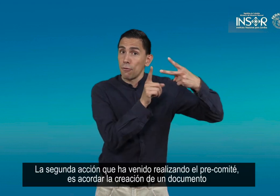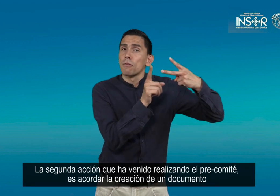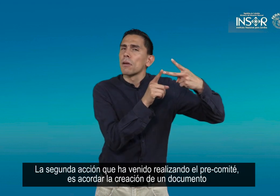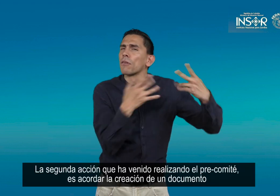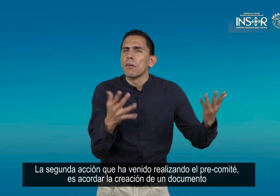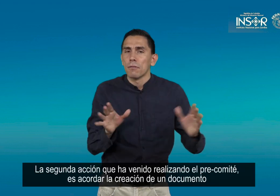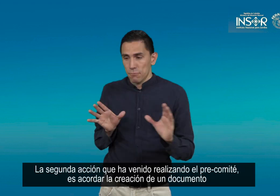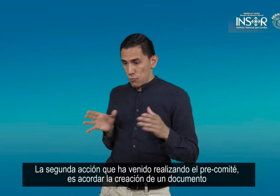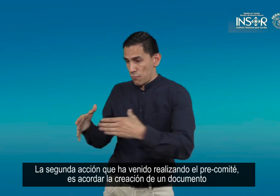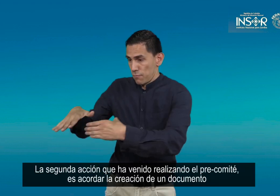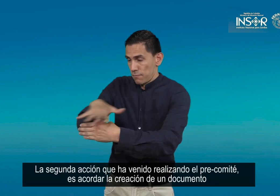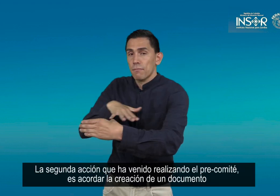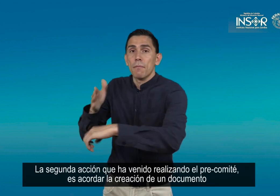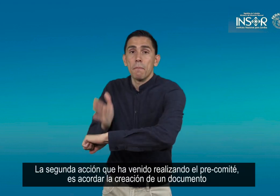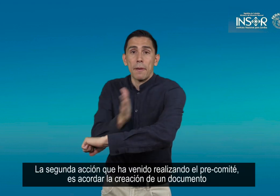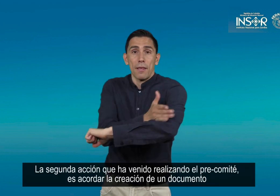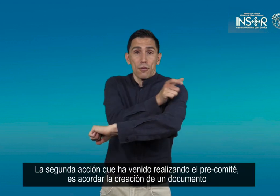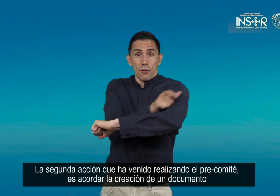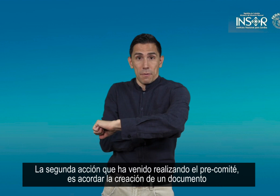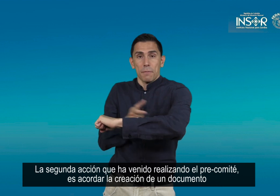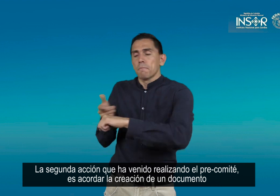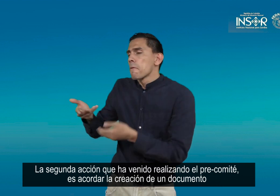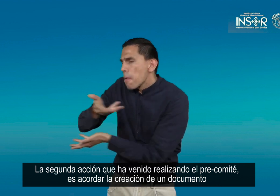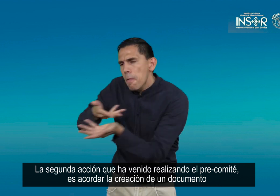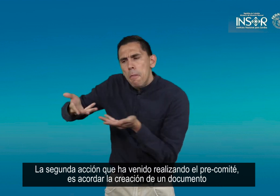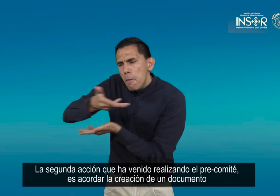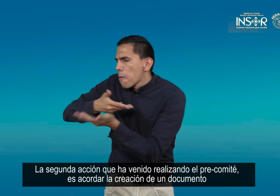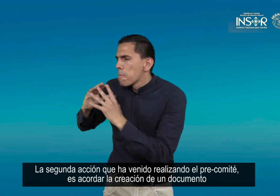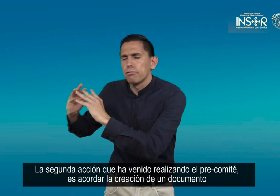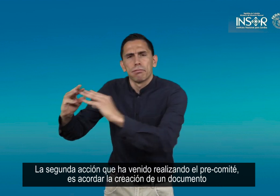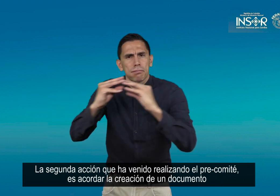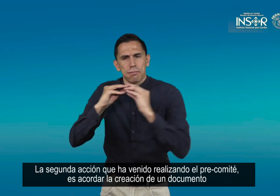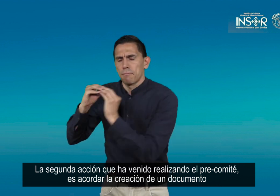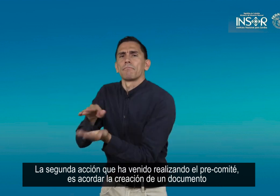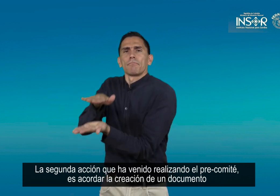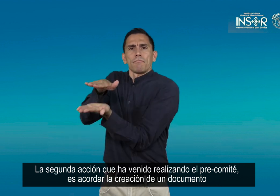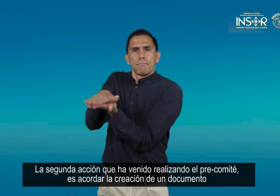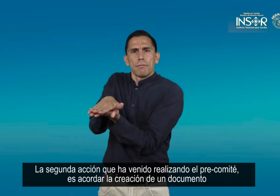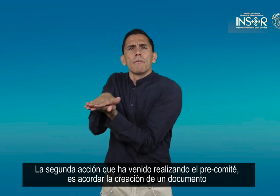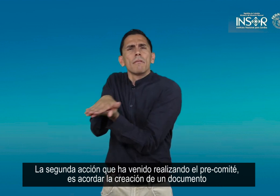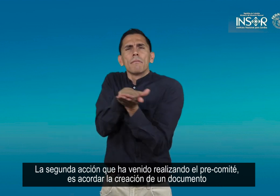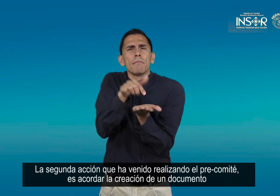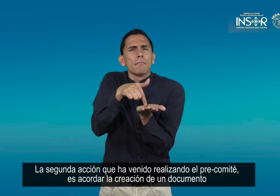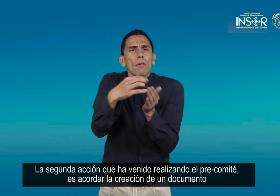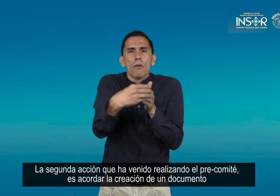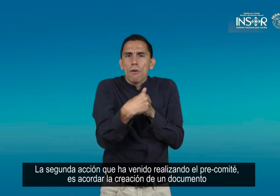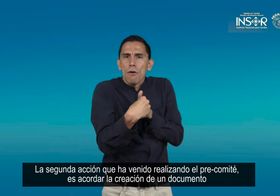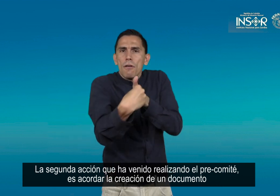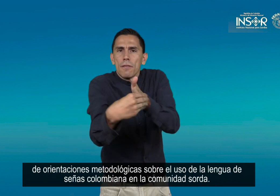La segunda acción que ha venido realizando el Precomité es acordar la creación de un documento de